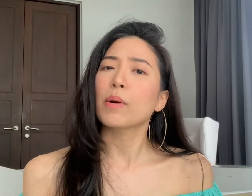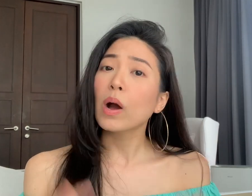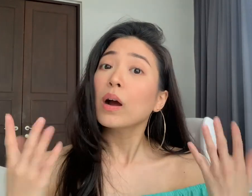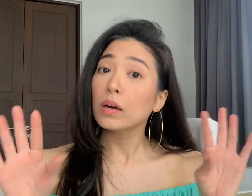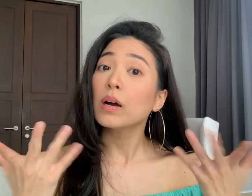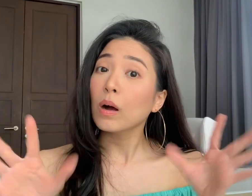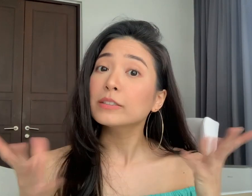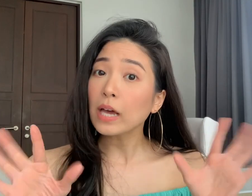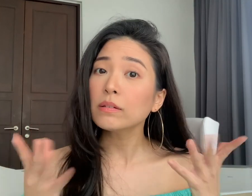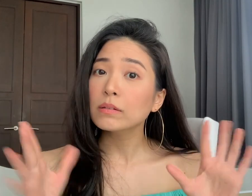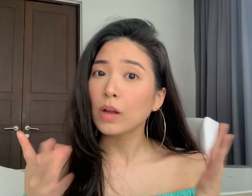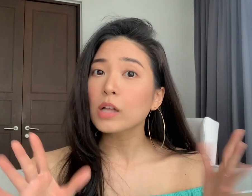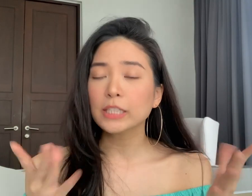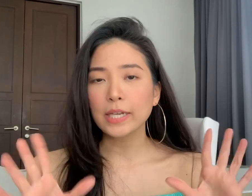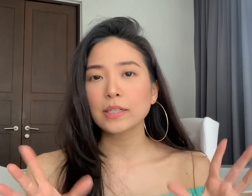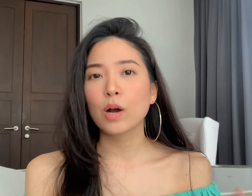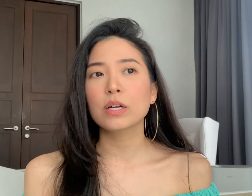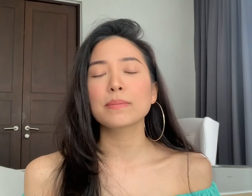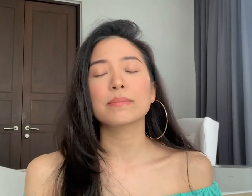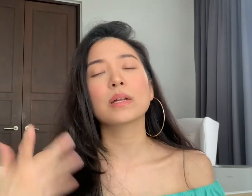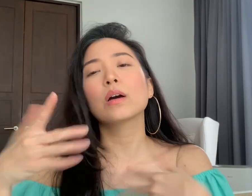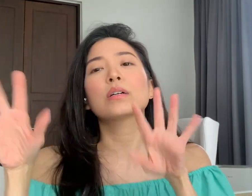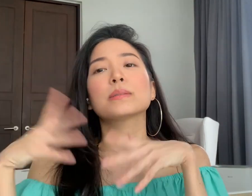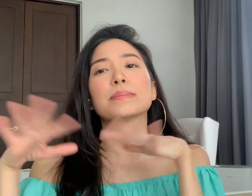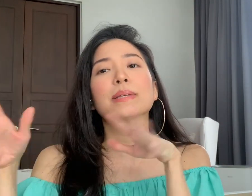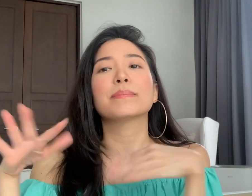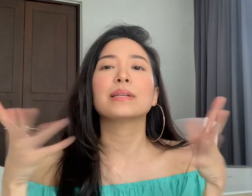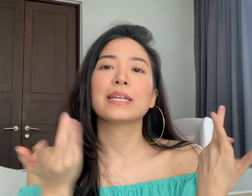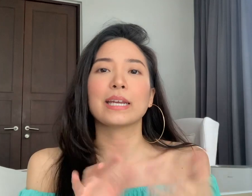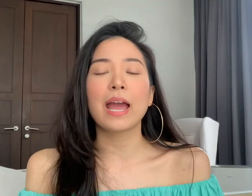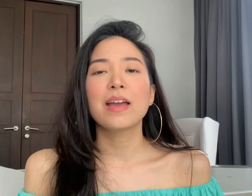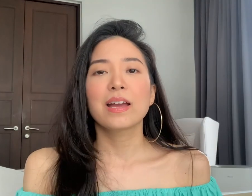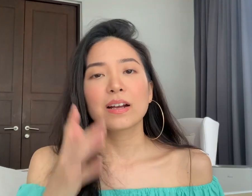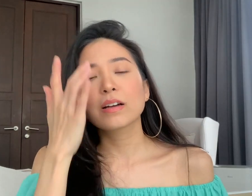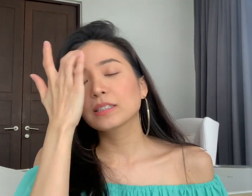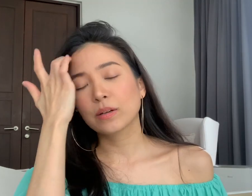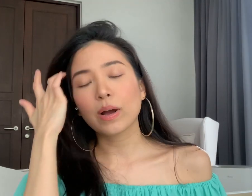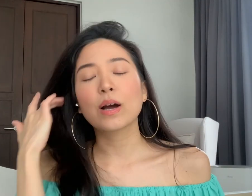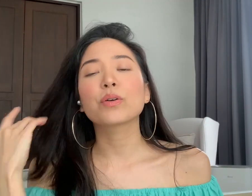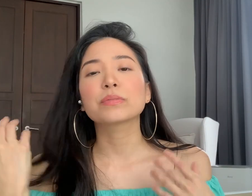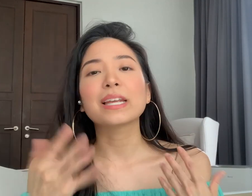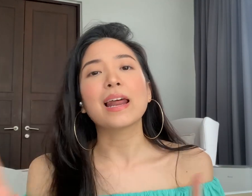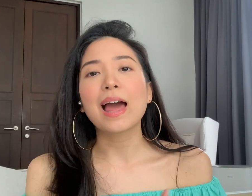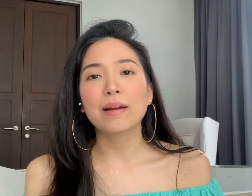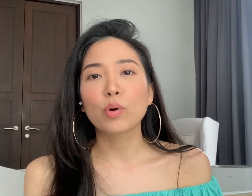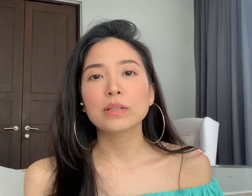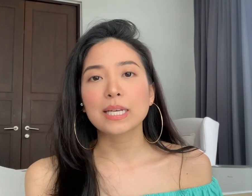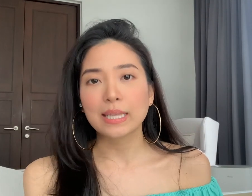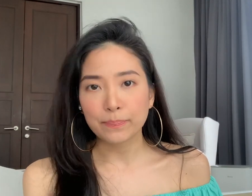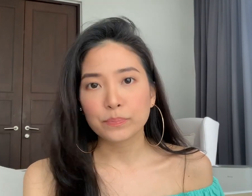เมเสรแล้ เพระเย็น skating